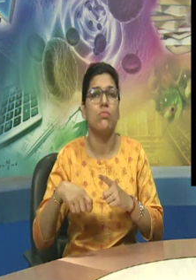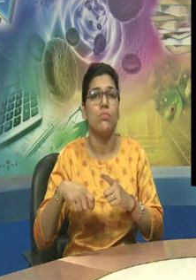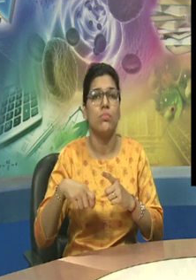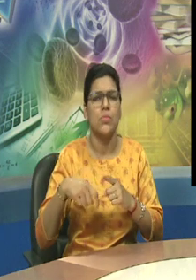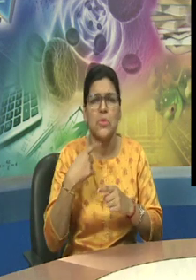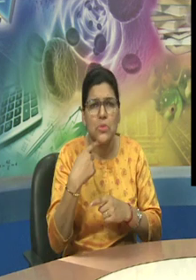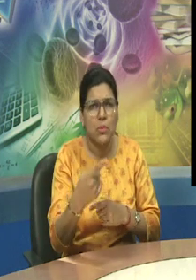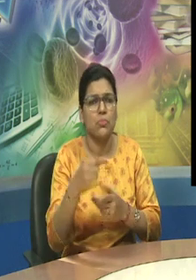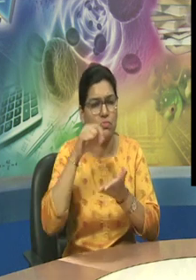कबीर